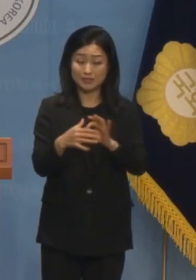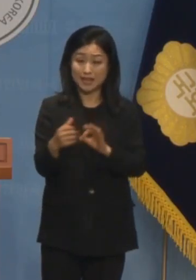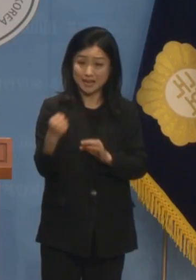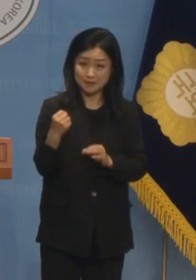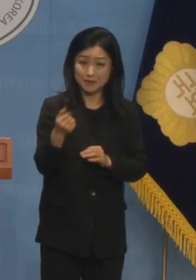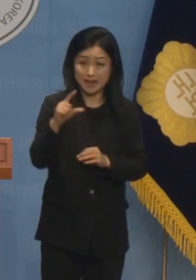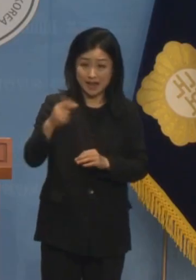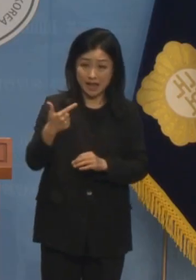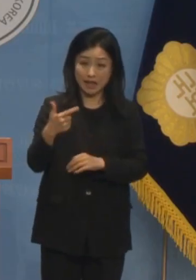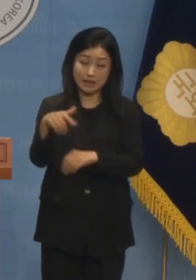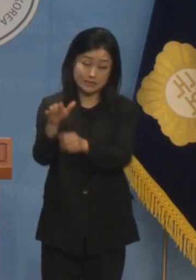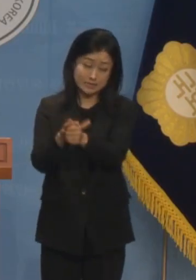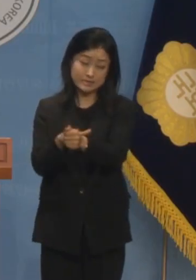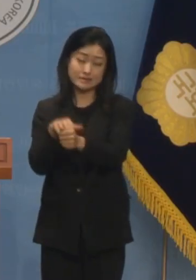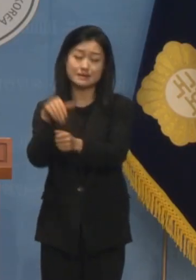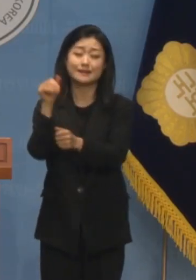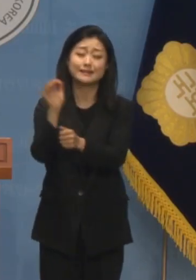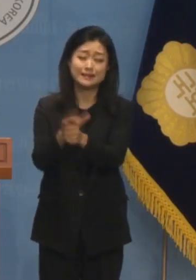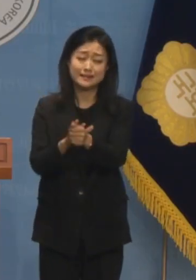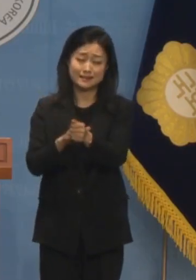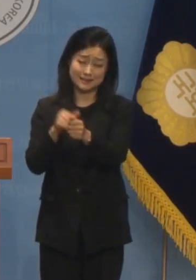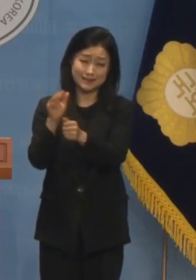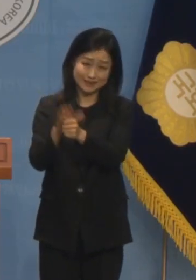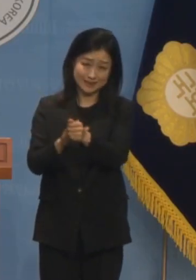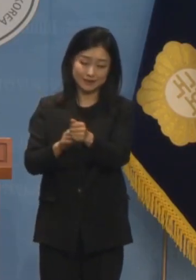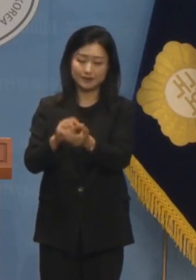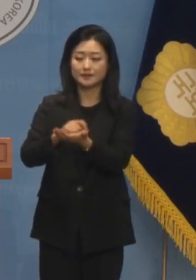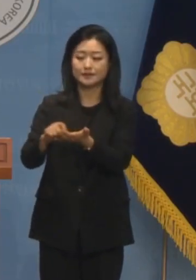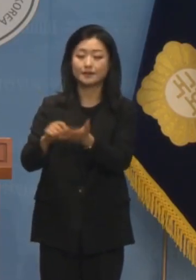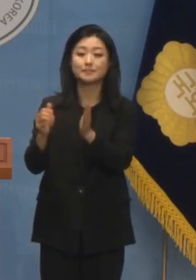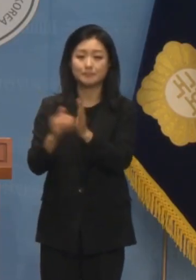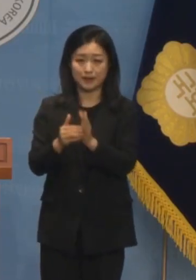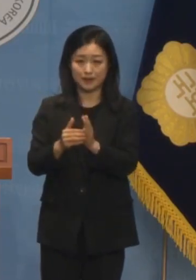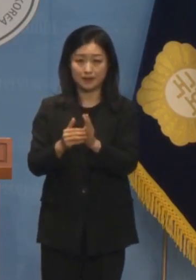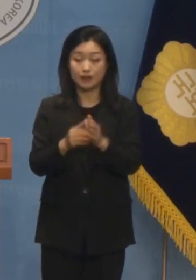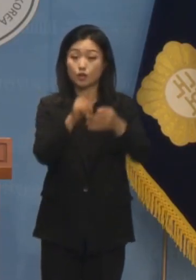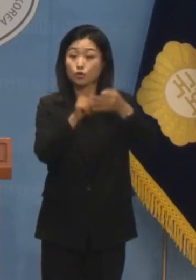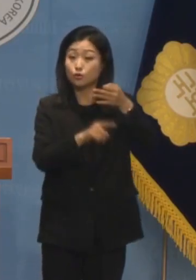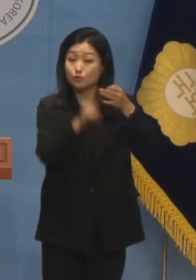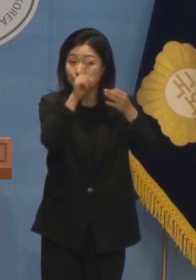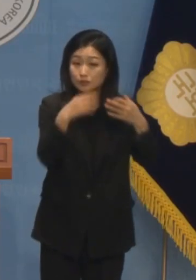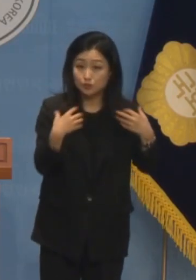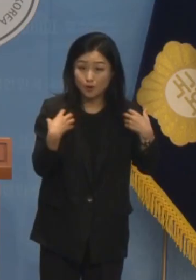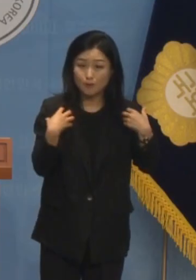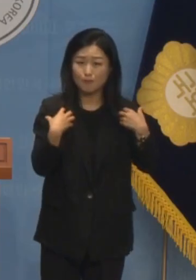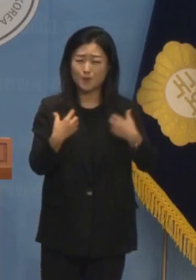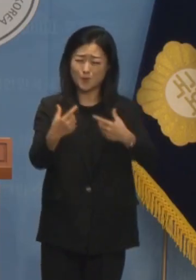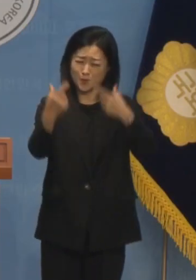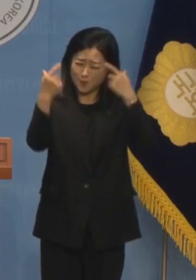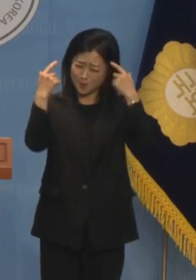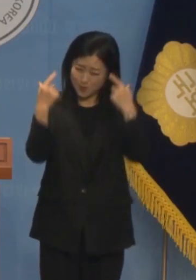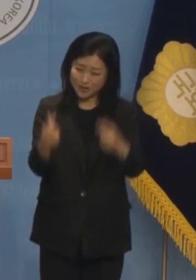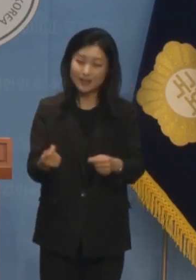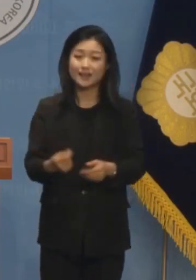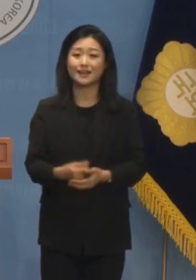대표에 대해서는 한없이 너그러웠습니다. 윤석열 정권의 검찰 행태와 똑 닮은 것